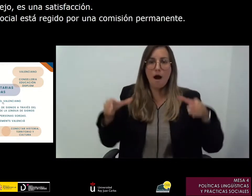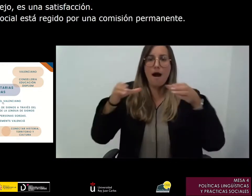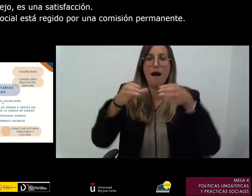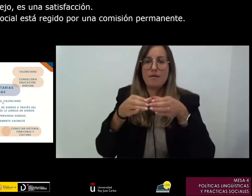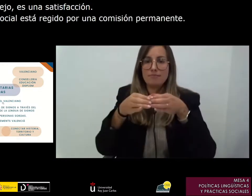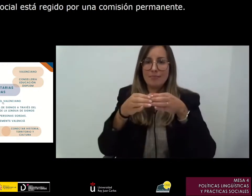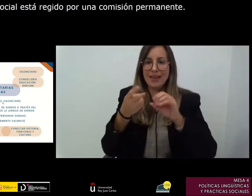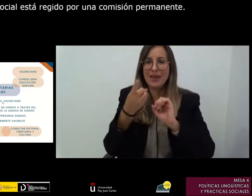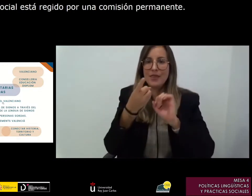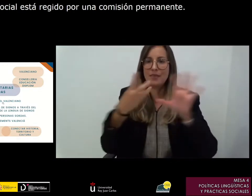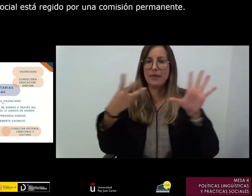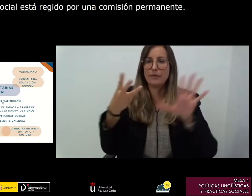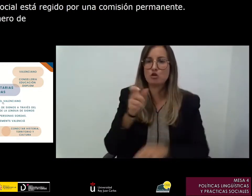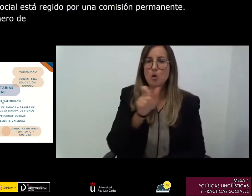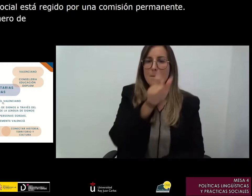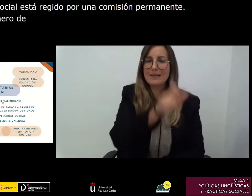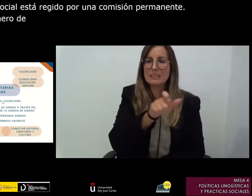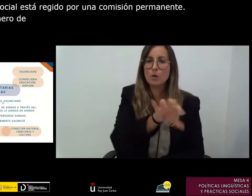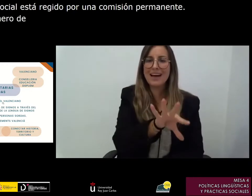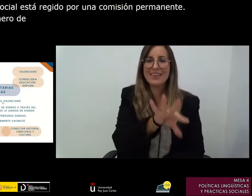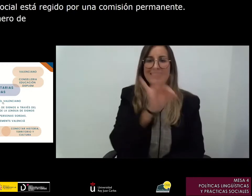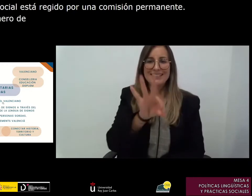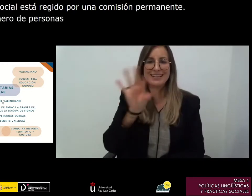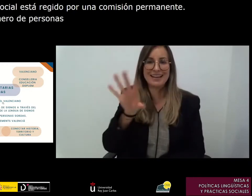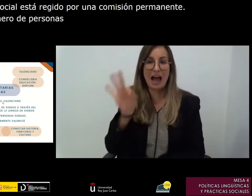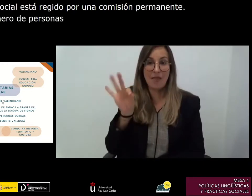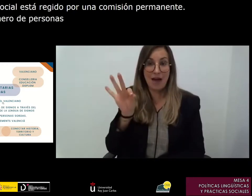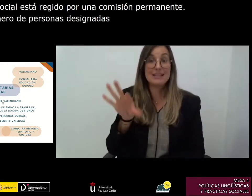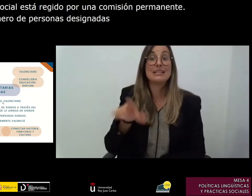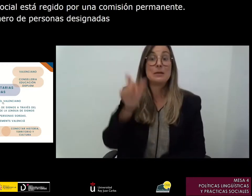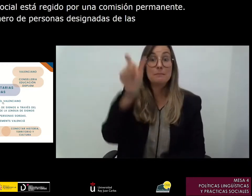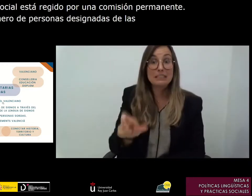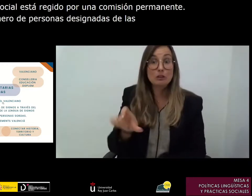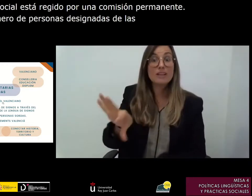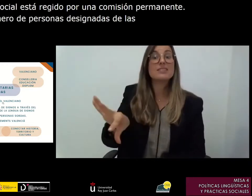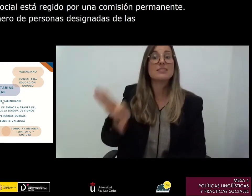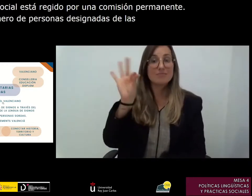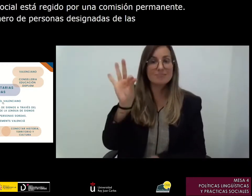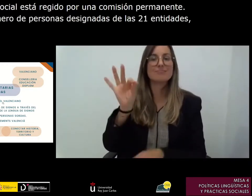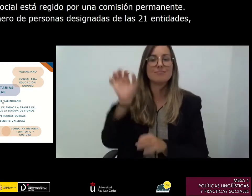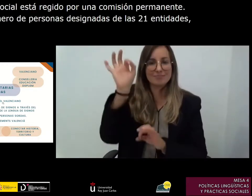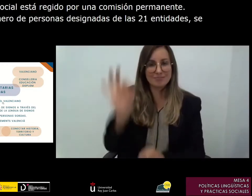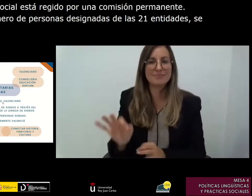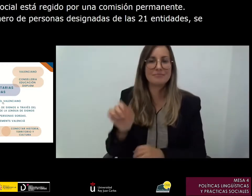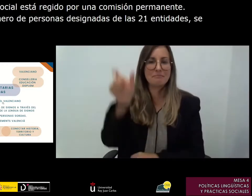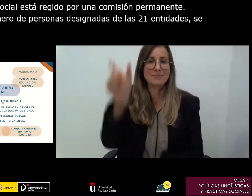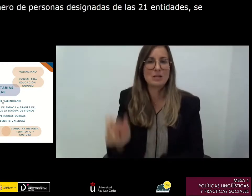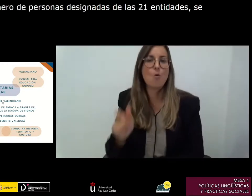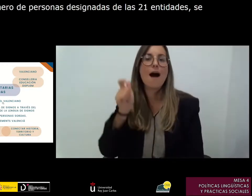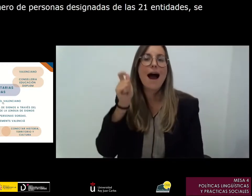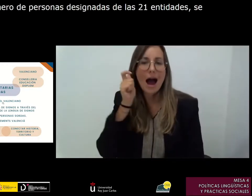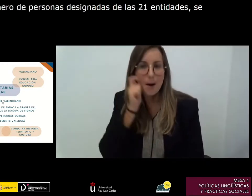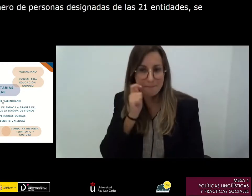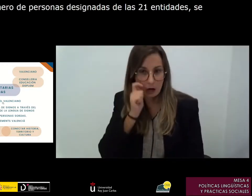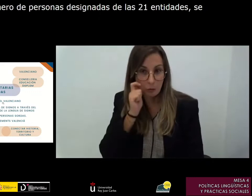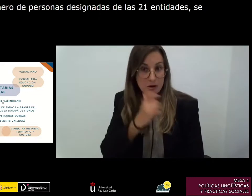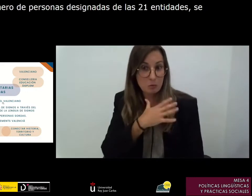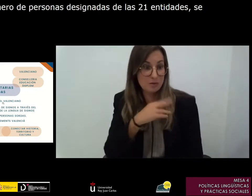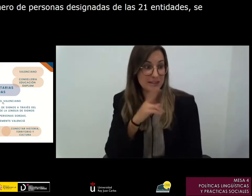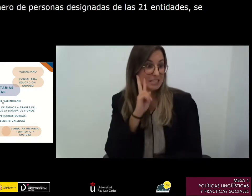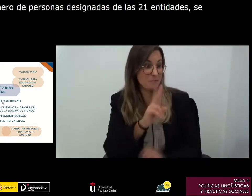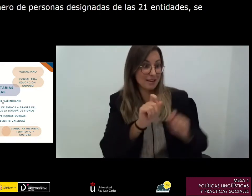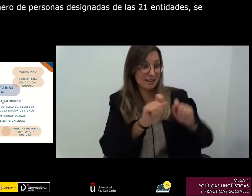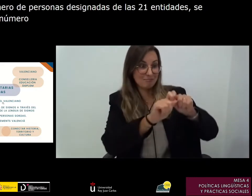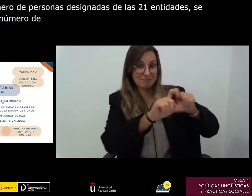con un número de personas designadas. De estas 21 entidades, se designan un número de personas que forman parte de la comisión